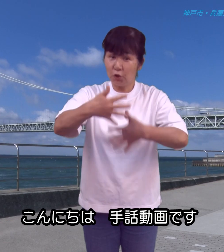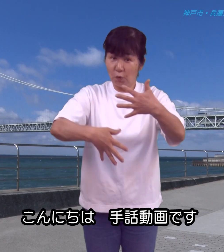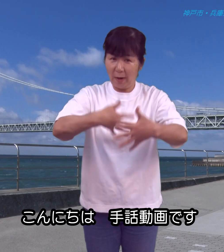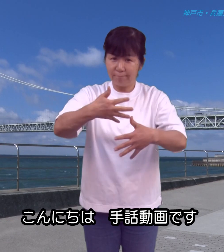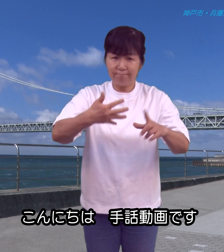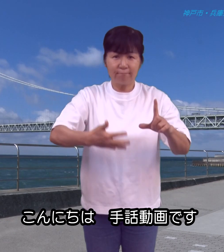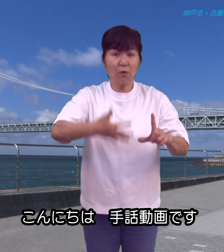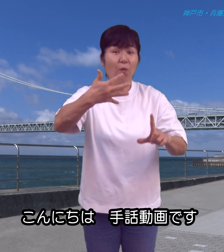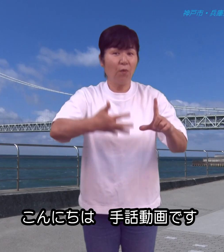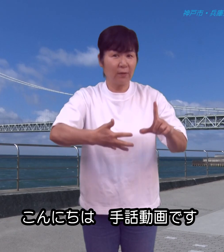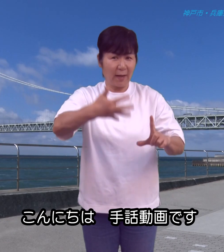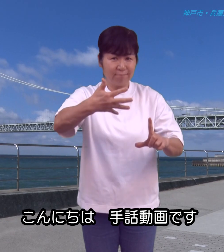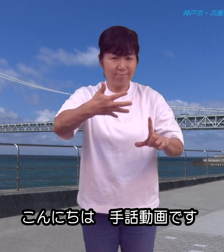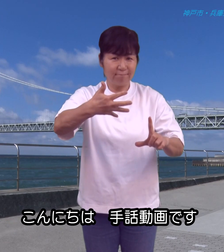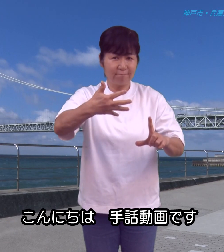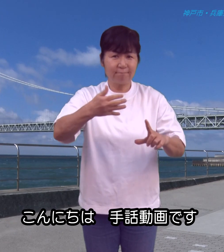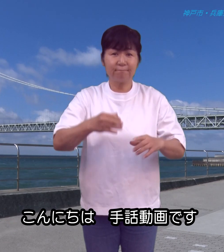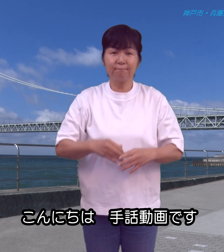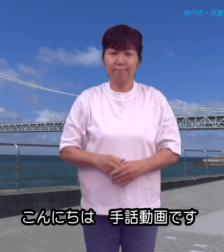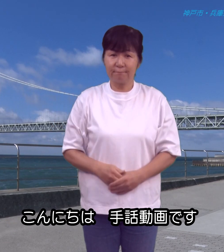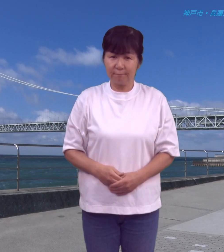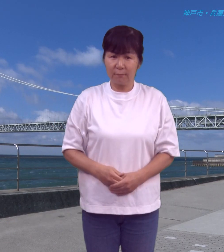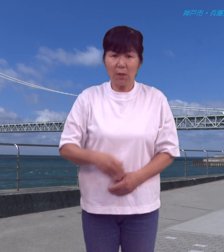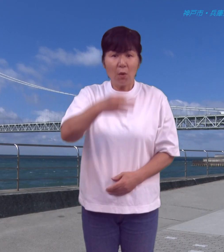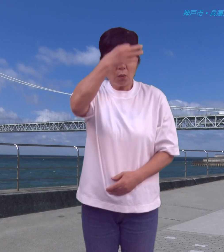こんにちは主は動画です